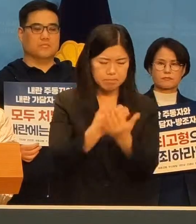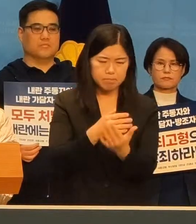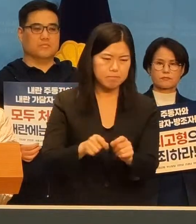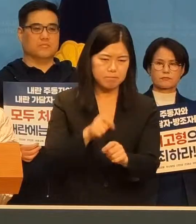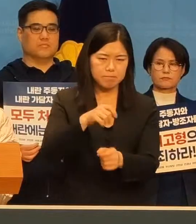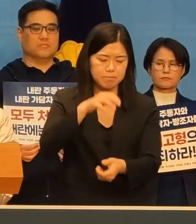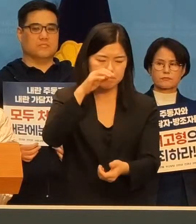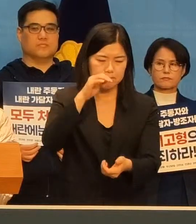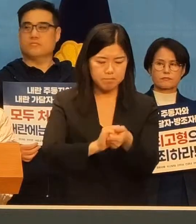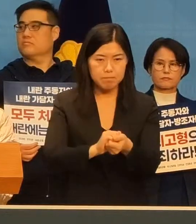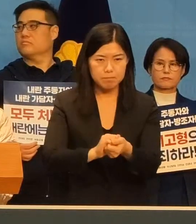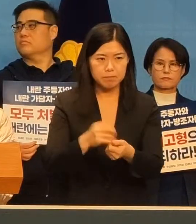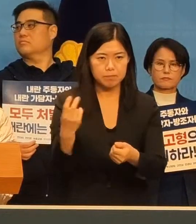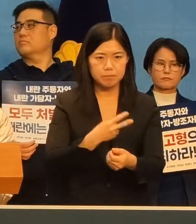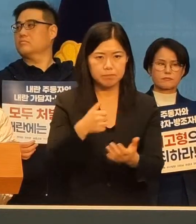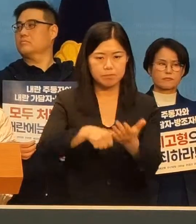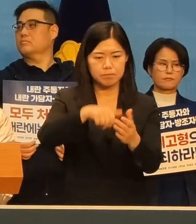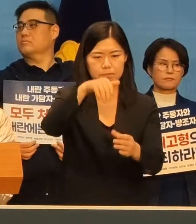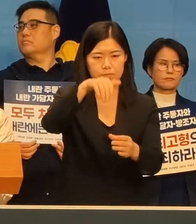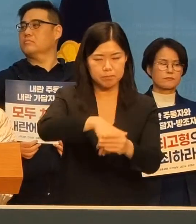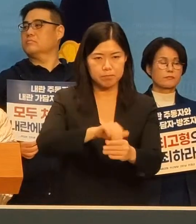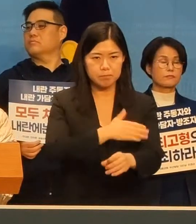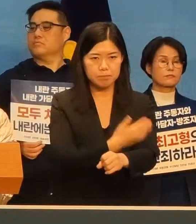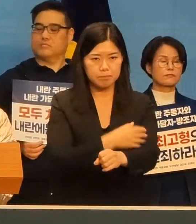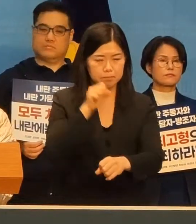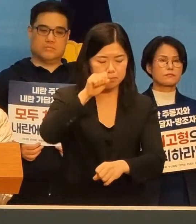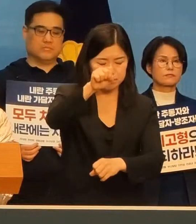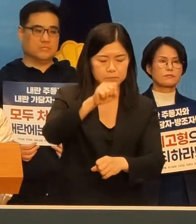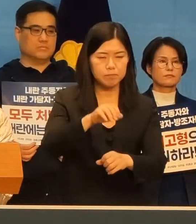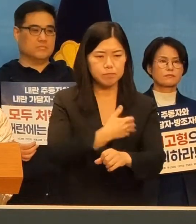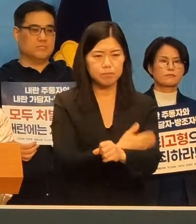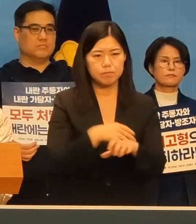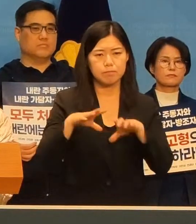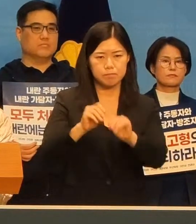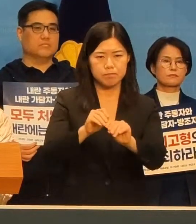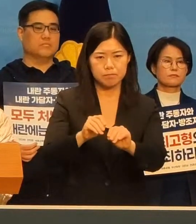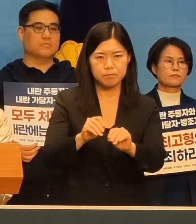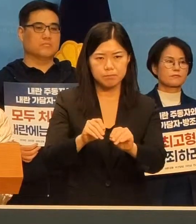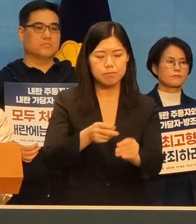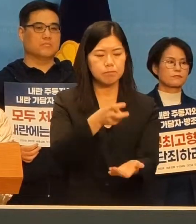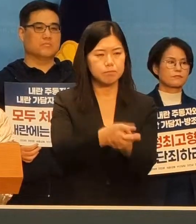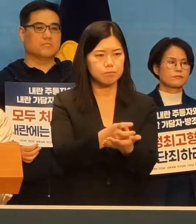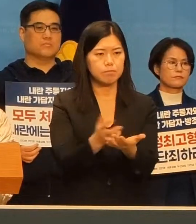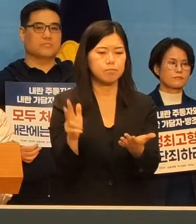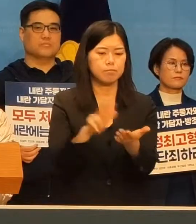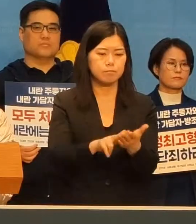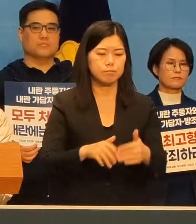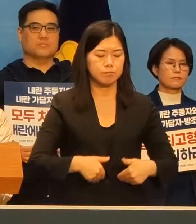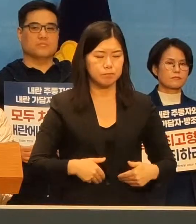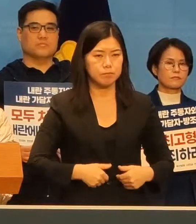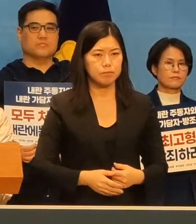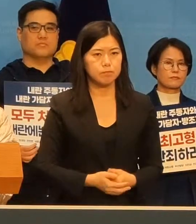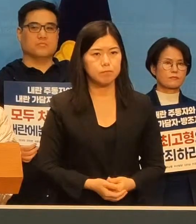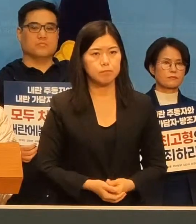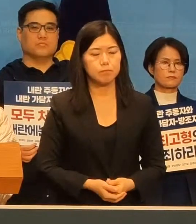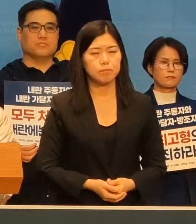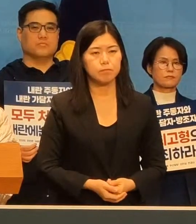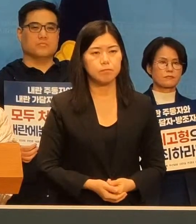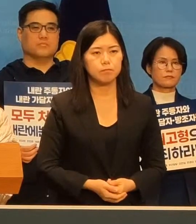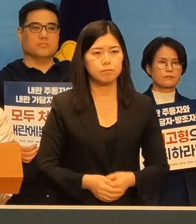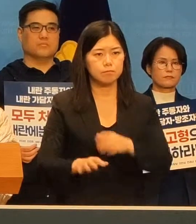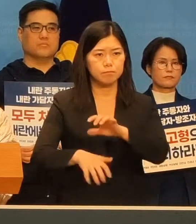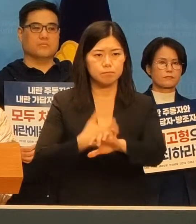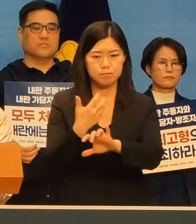제한과 피선거권의 영구적 박탈을 규정한 법안을 즉시 입법하십시오.